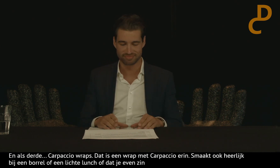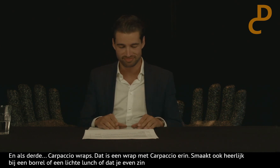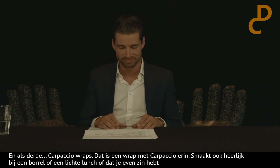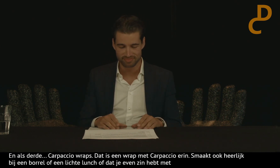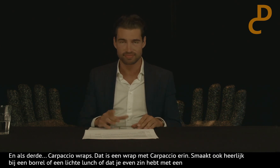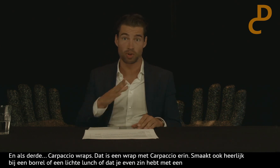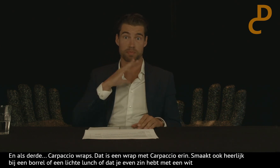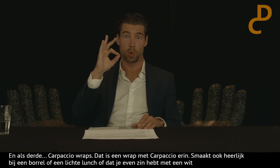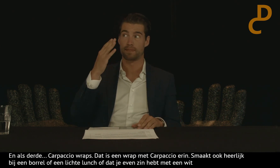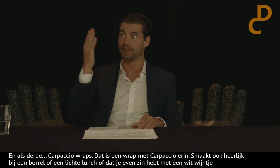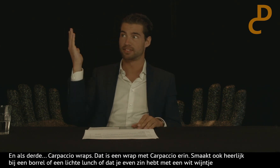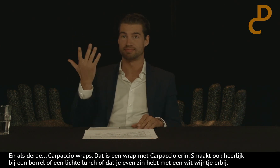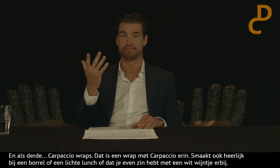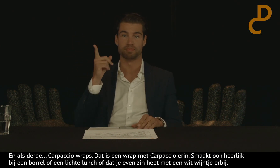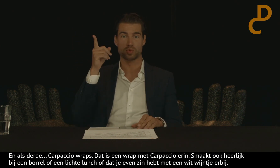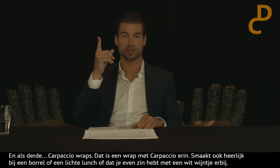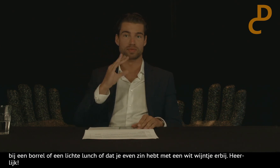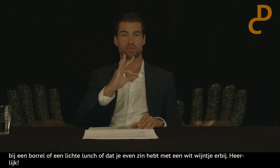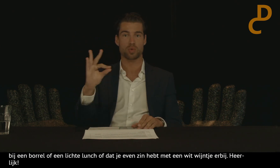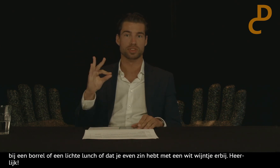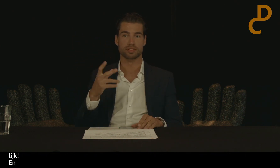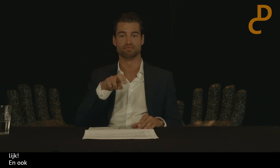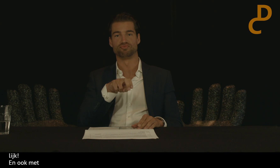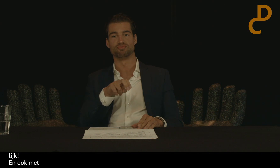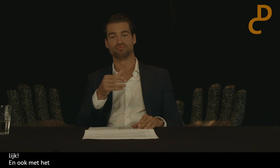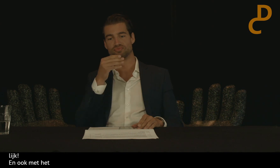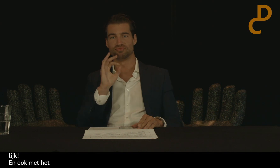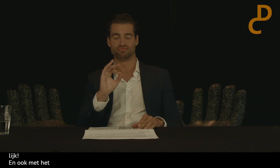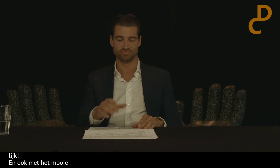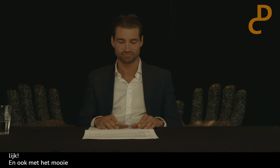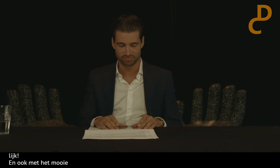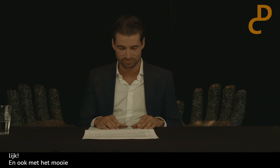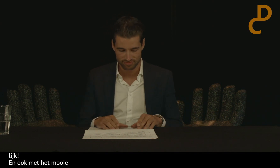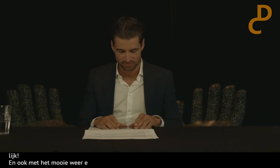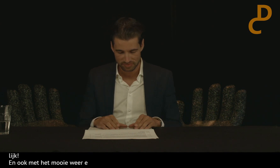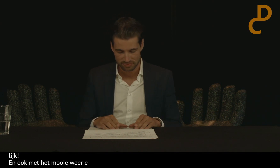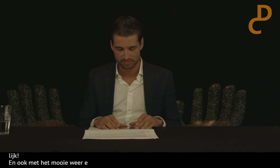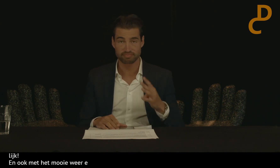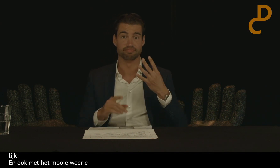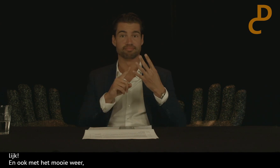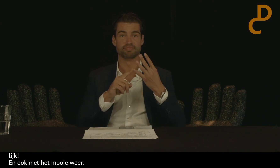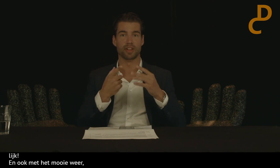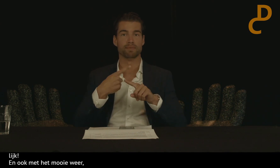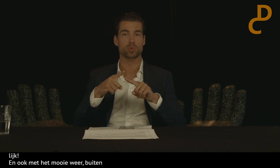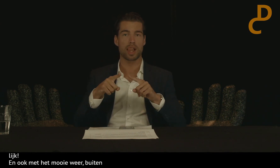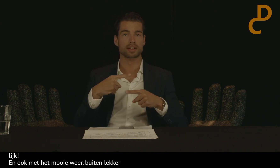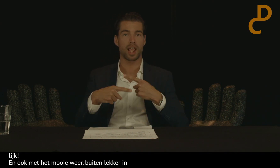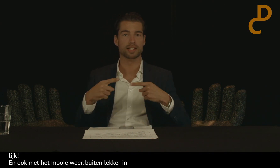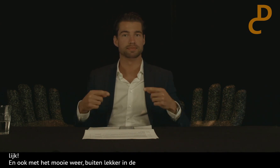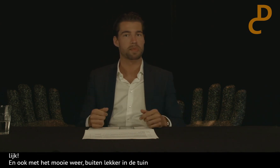Heerlijk. En ook met het mooie weer even buiten lekker in je tuin zitten met een borreltje en een hapje. En als vierde is